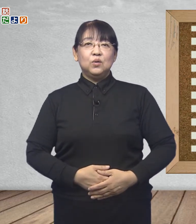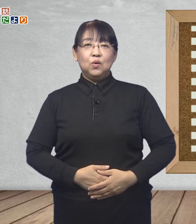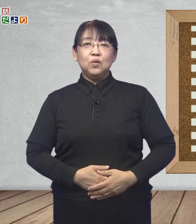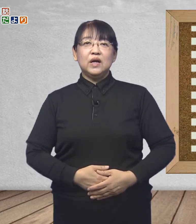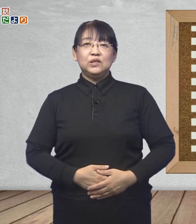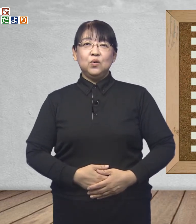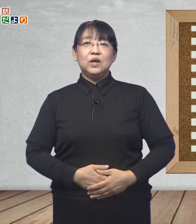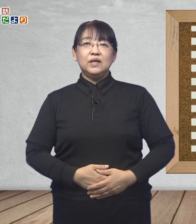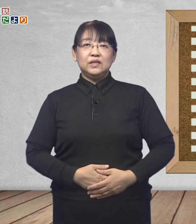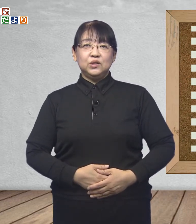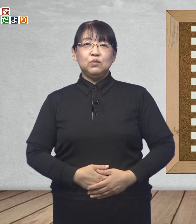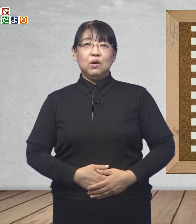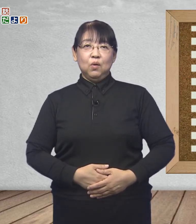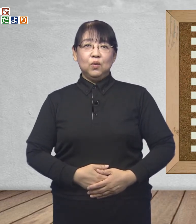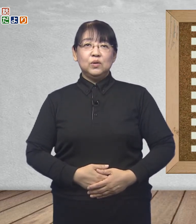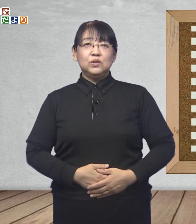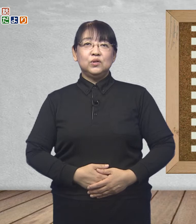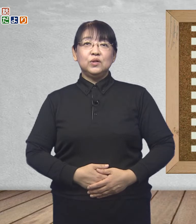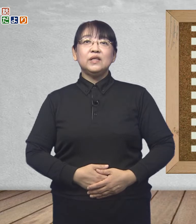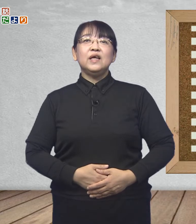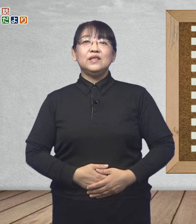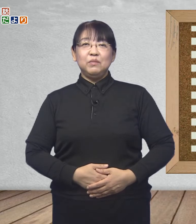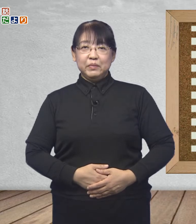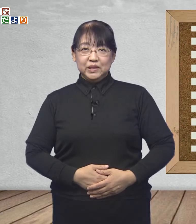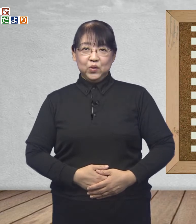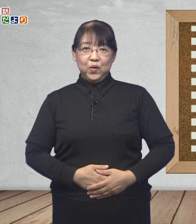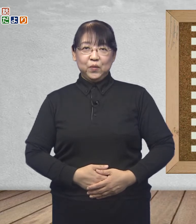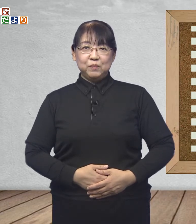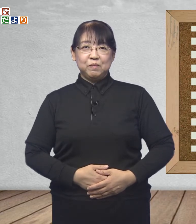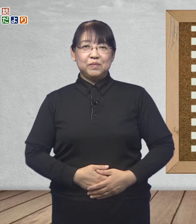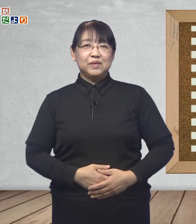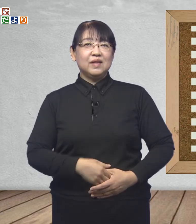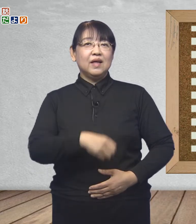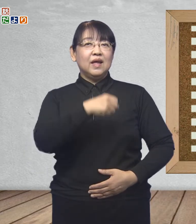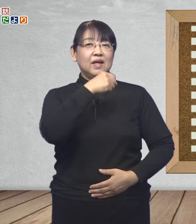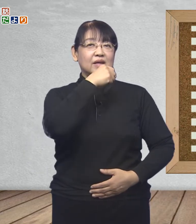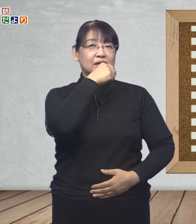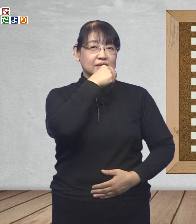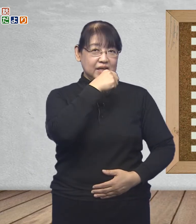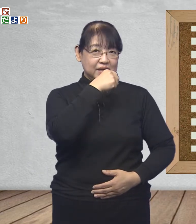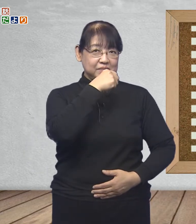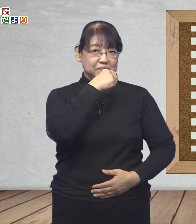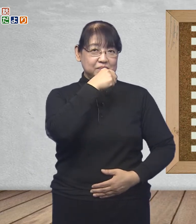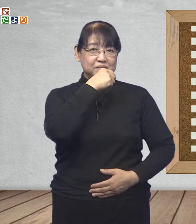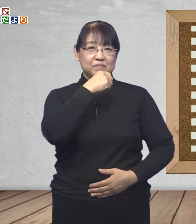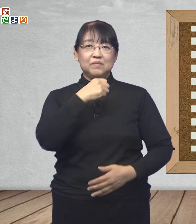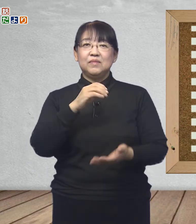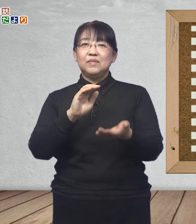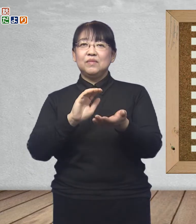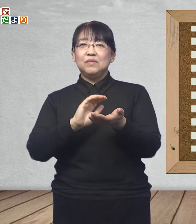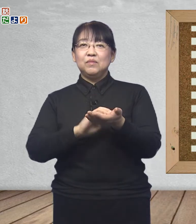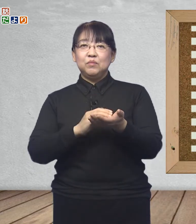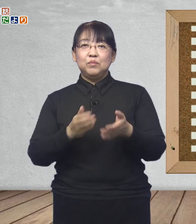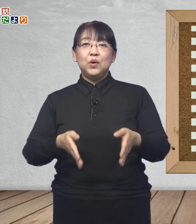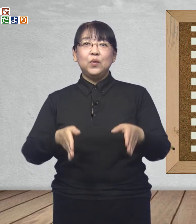今回紹介した手話を続けてやってみましょう。風邪、病院、